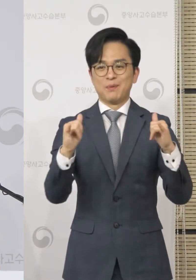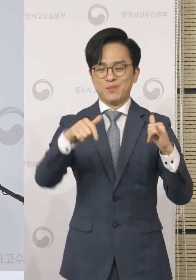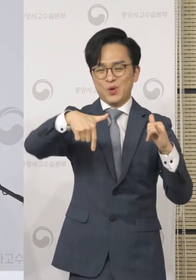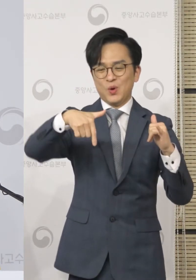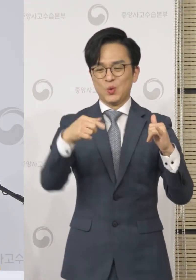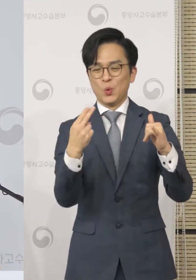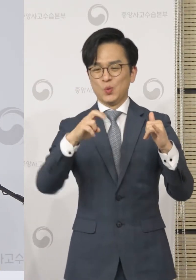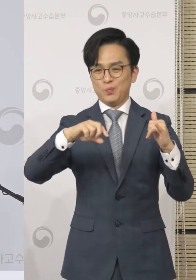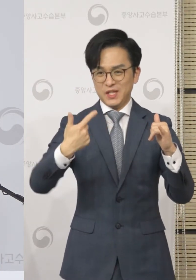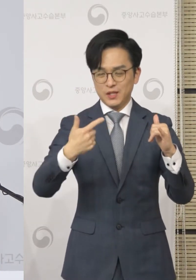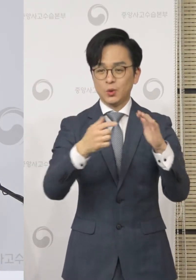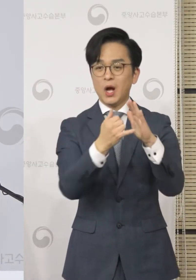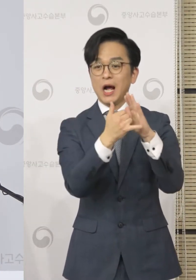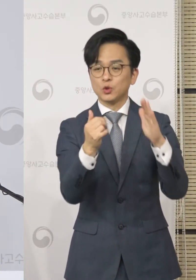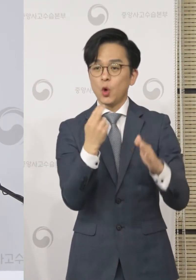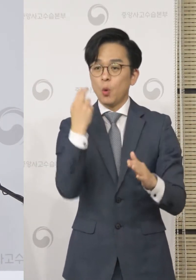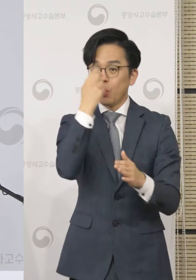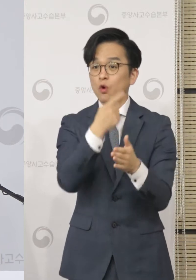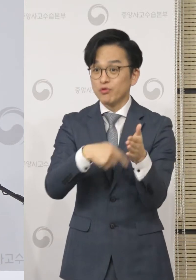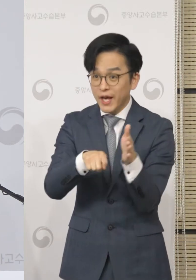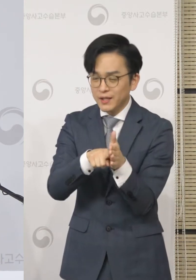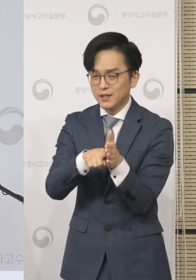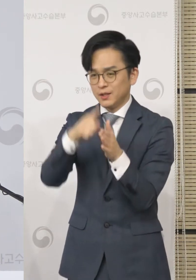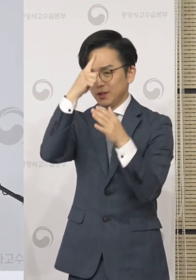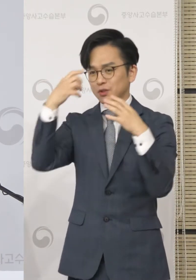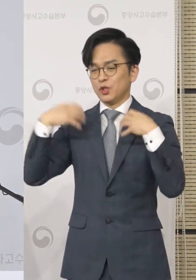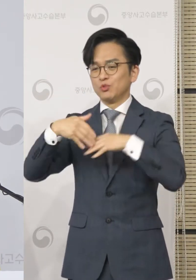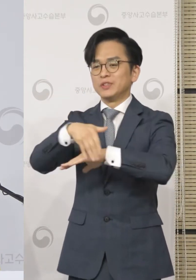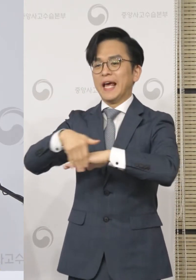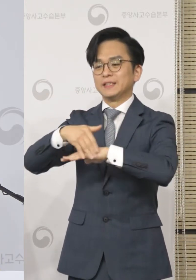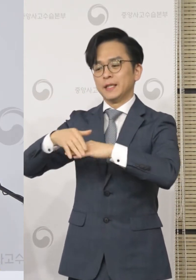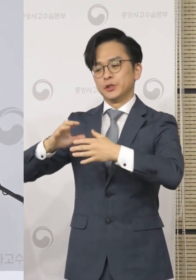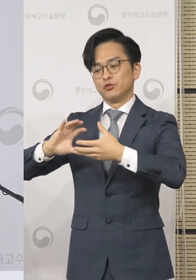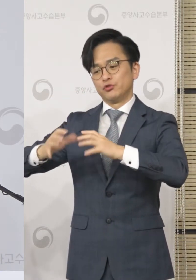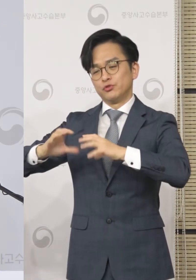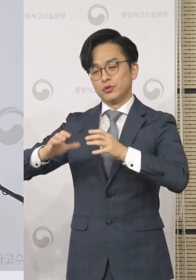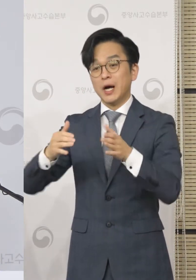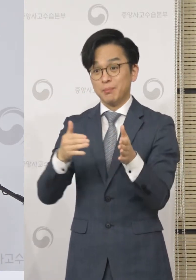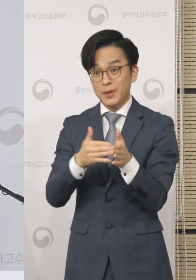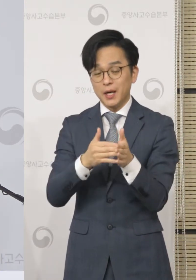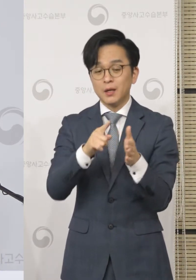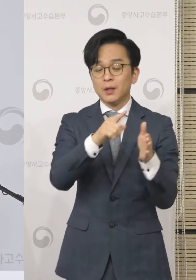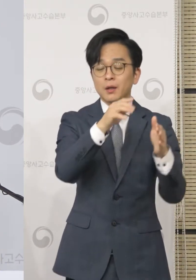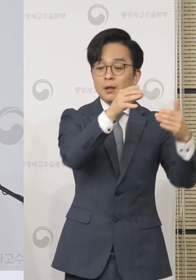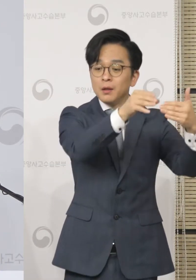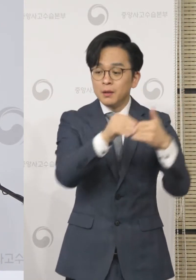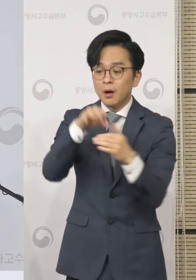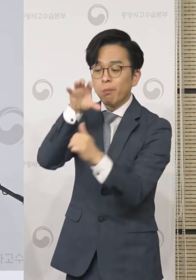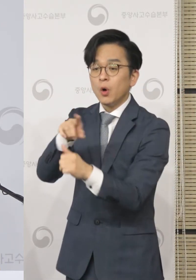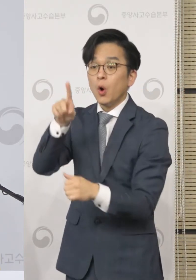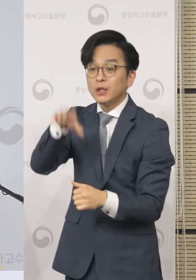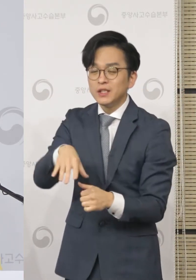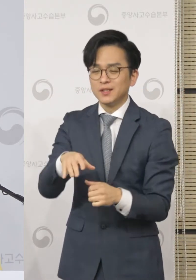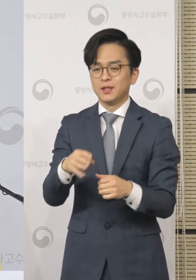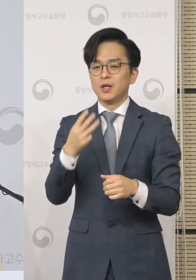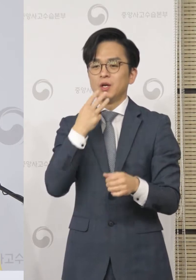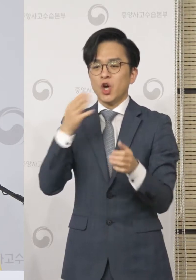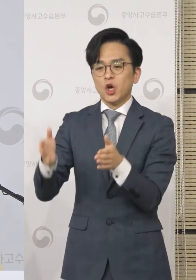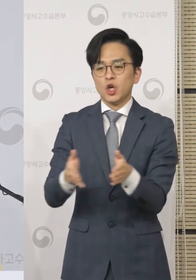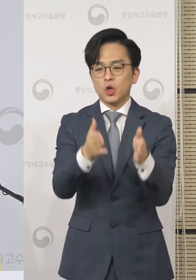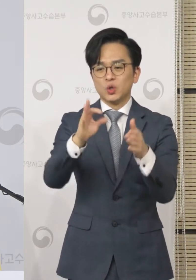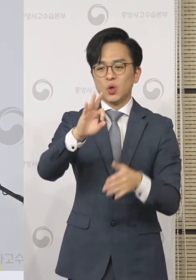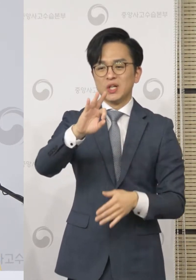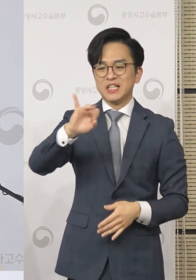대해 오늘 관계부처들이 협의를 하였으며 여러 후보 시설들에 대해서 검토한 결과